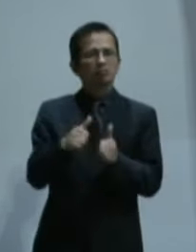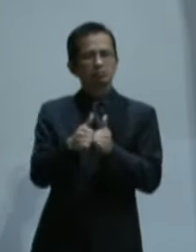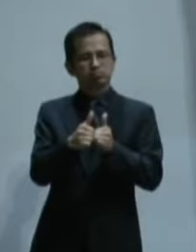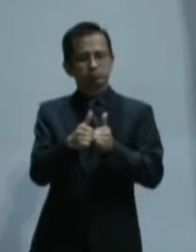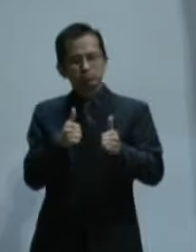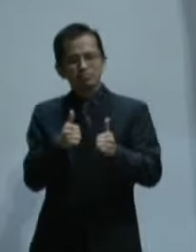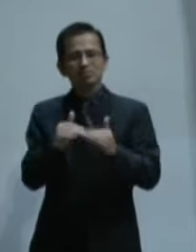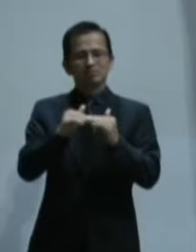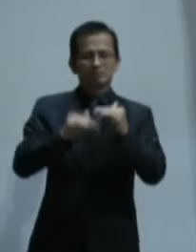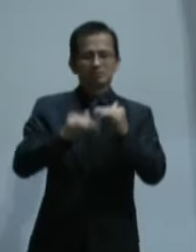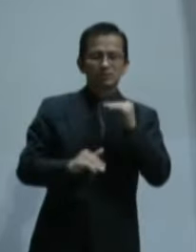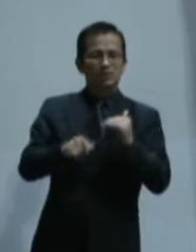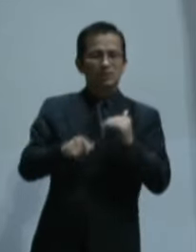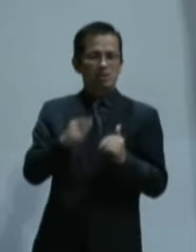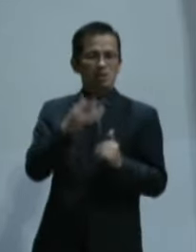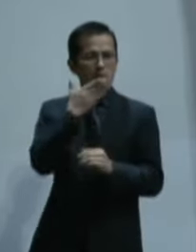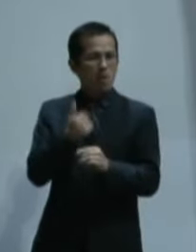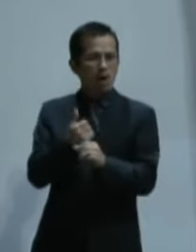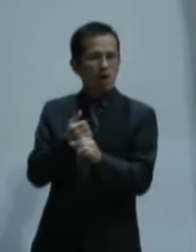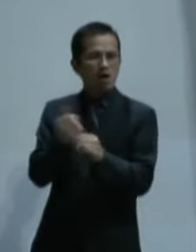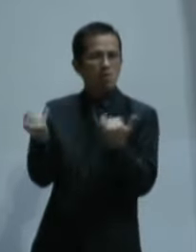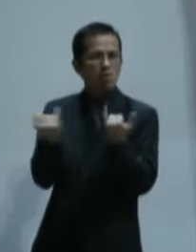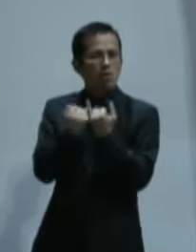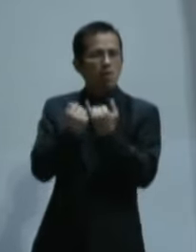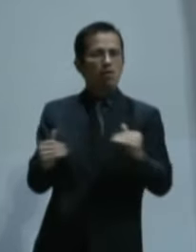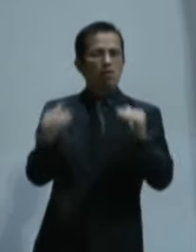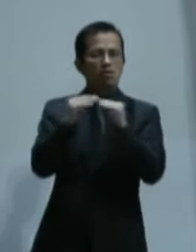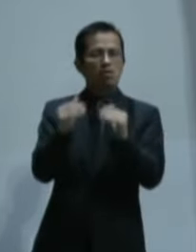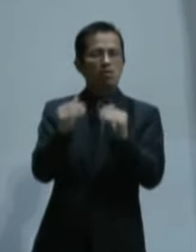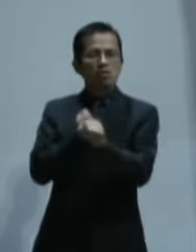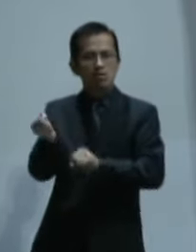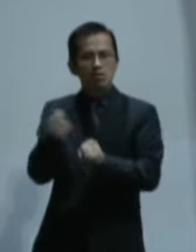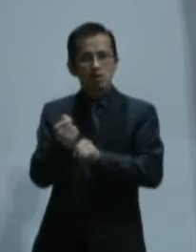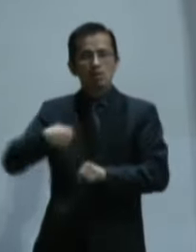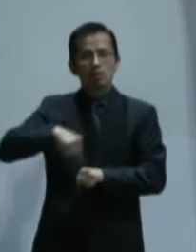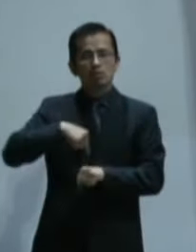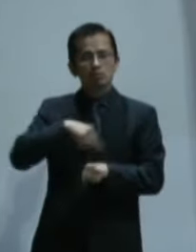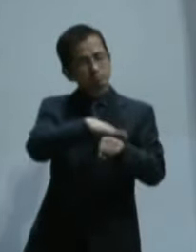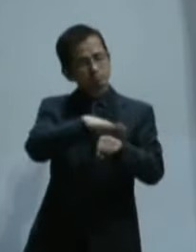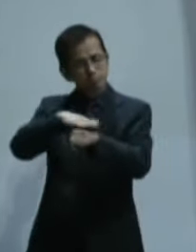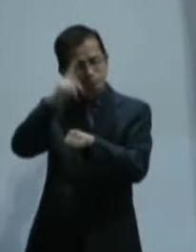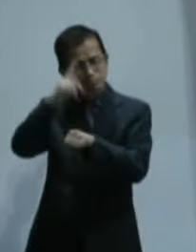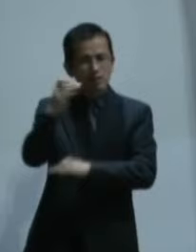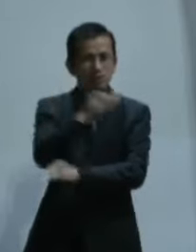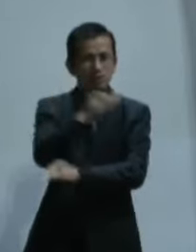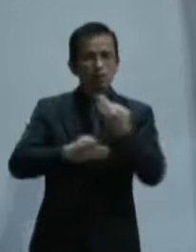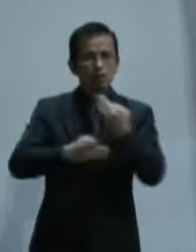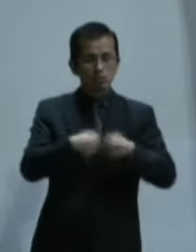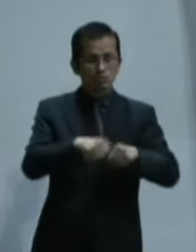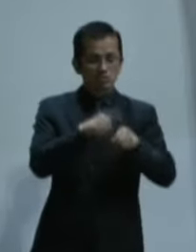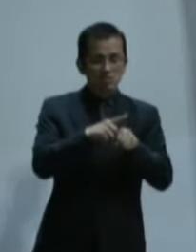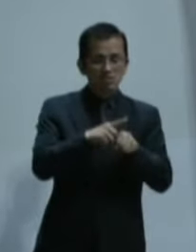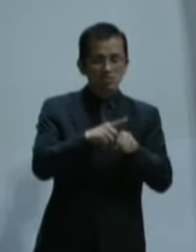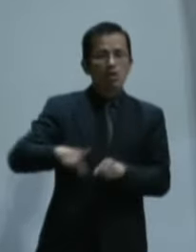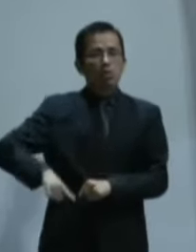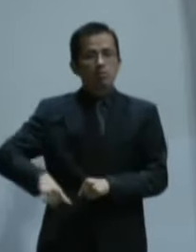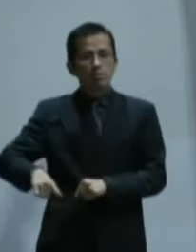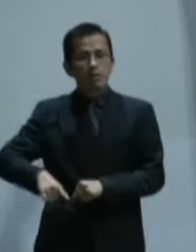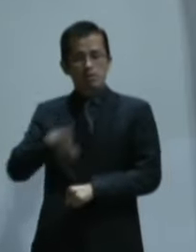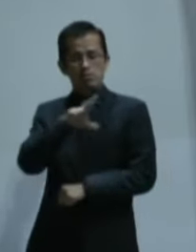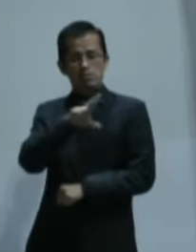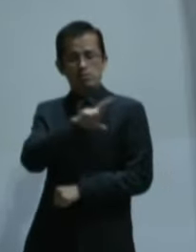origen hace un llamado para que juntos todos los mexicanos sociedad gobierno iniciativa privada